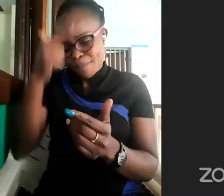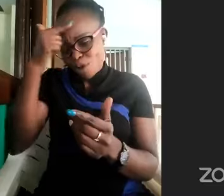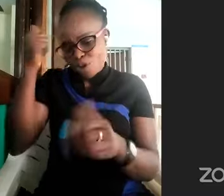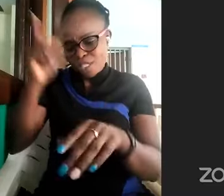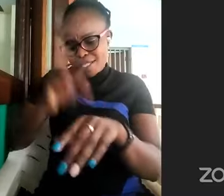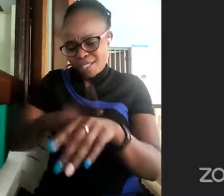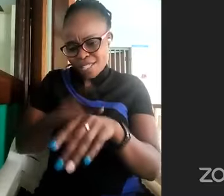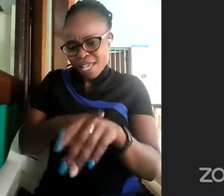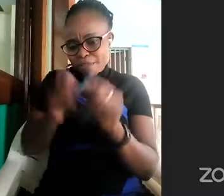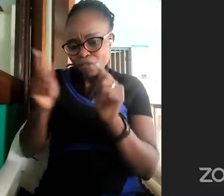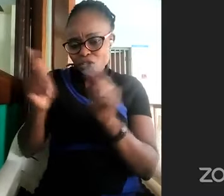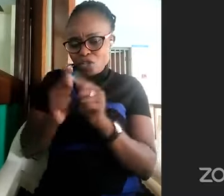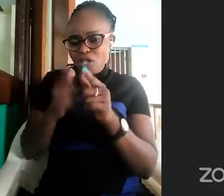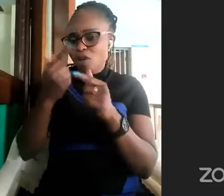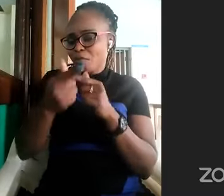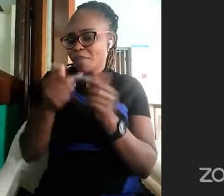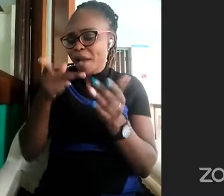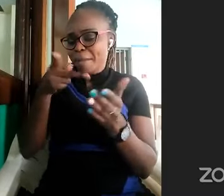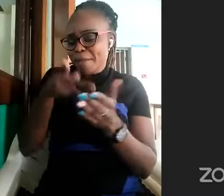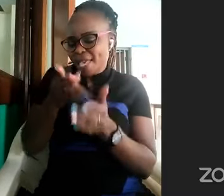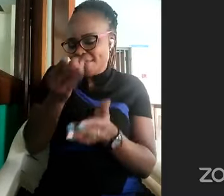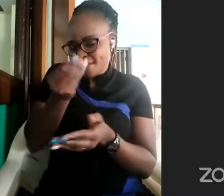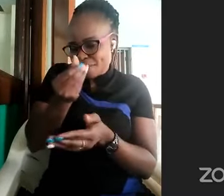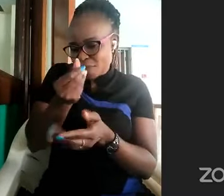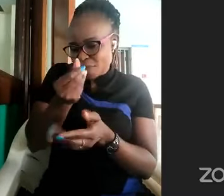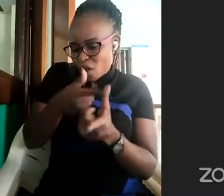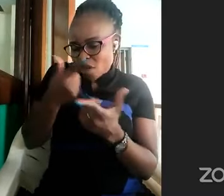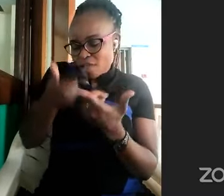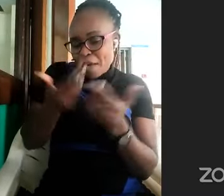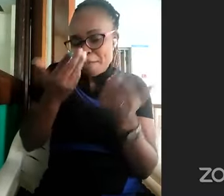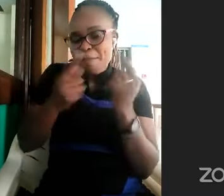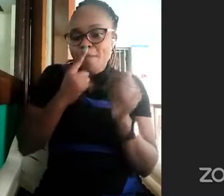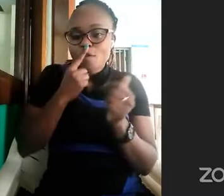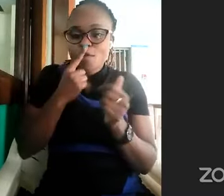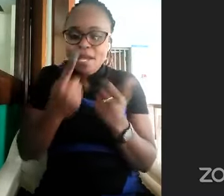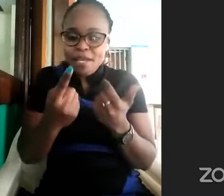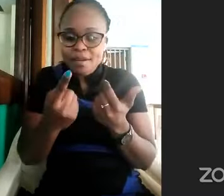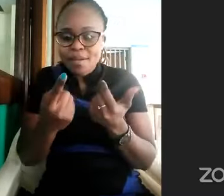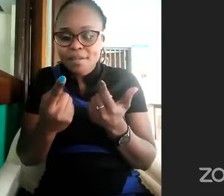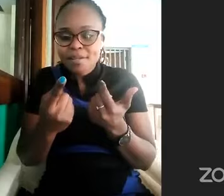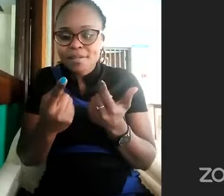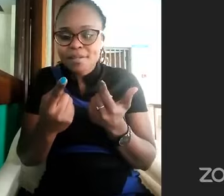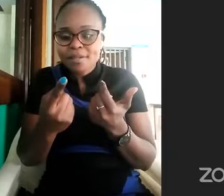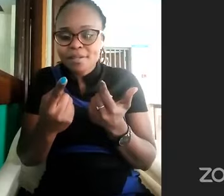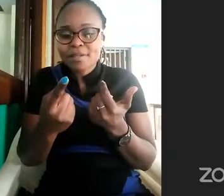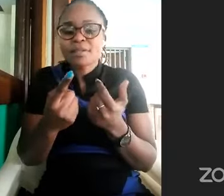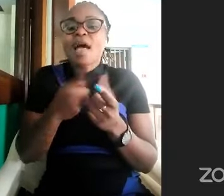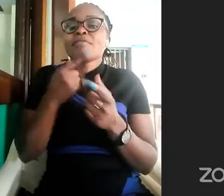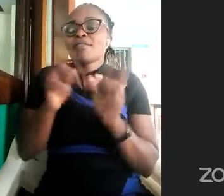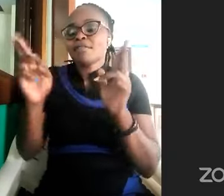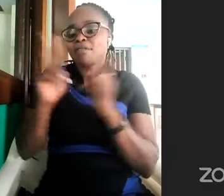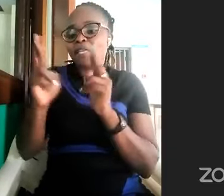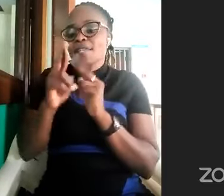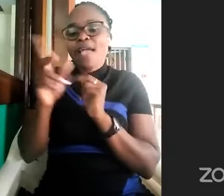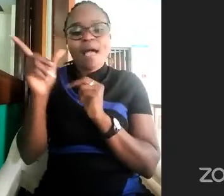jinsi unapeana kama ni 100 na tayari uko tayari kusikiliza, lakini bila hivyo hawezi kumsikiliza msichana ambaye ni